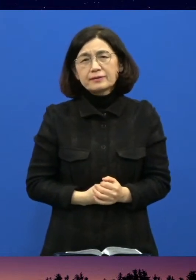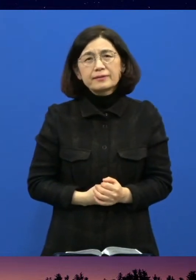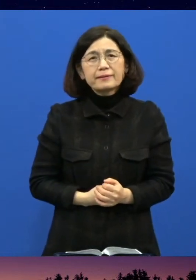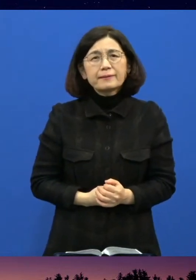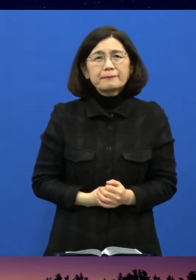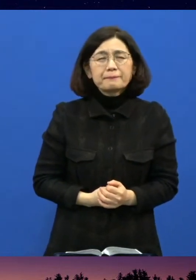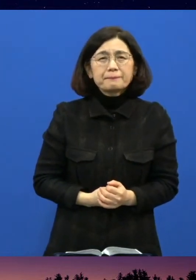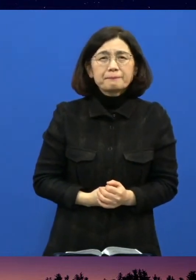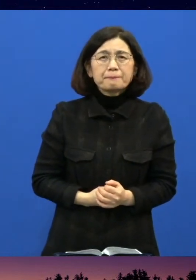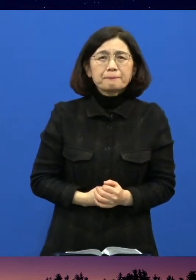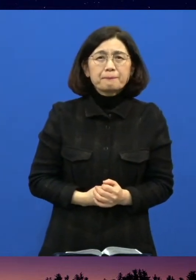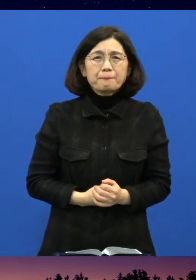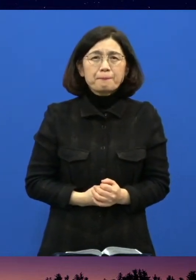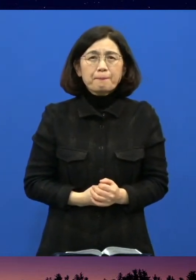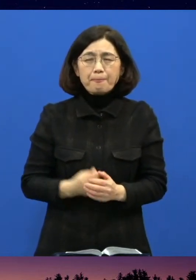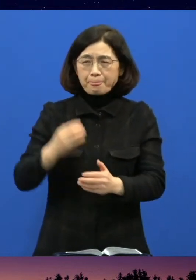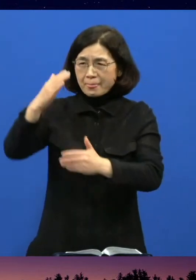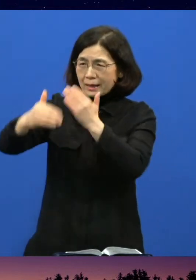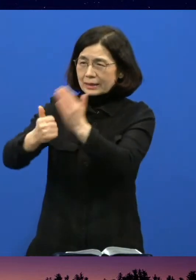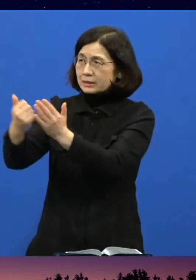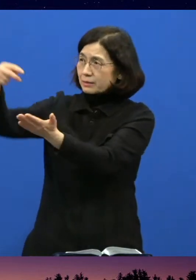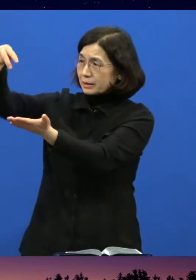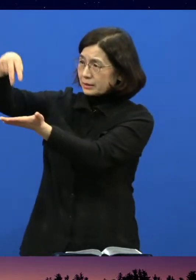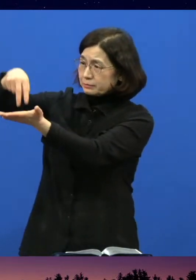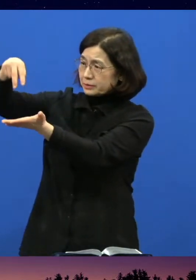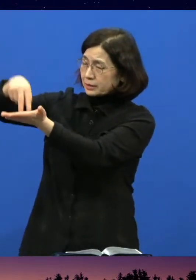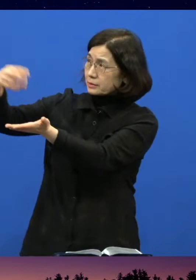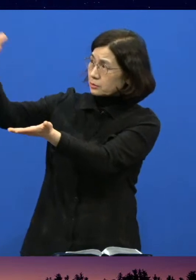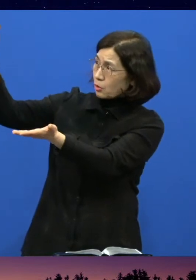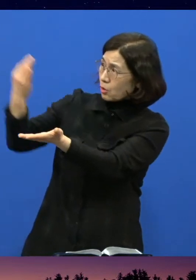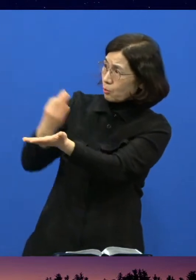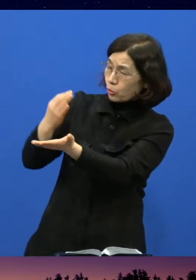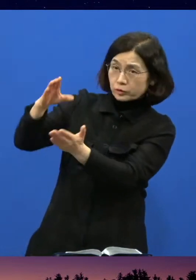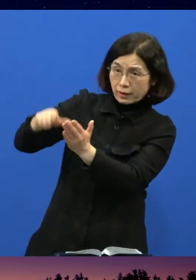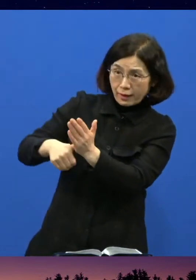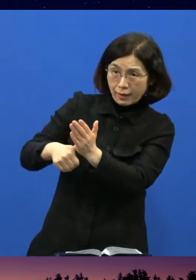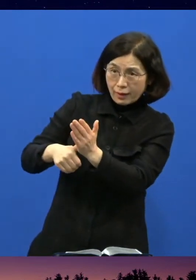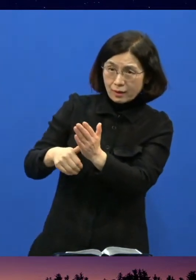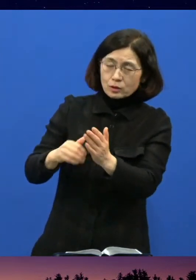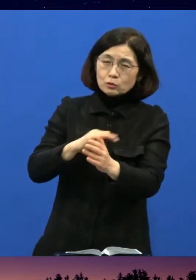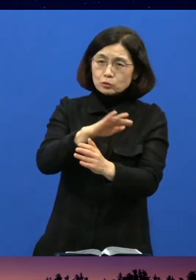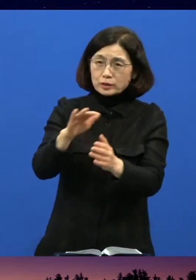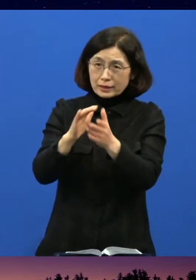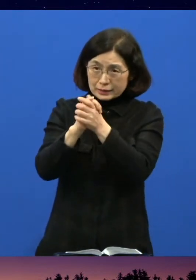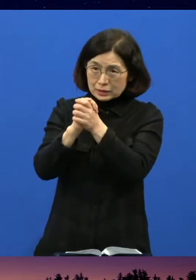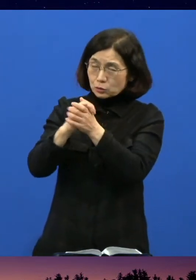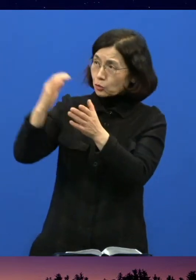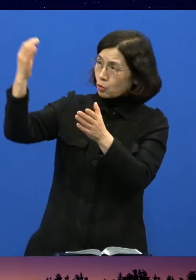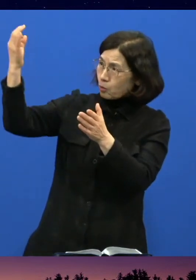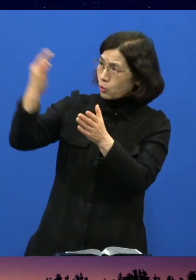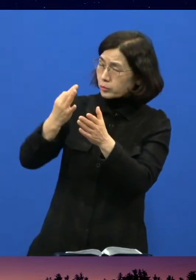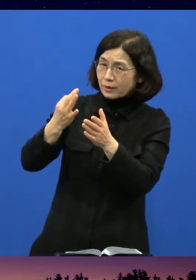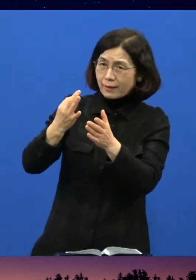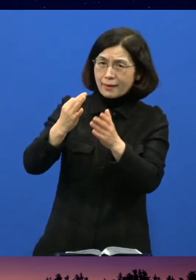자, 하나님의 편에서 생각해 보세요. 하나님의 편에서 우리의 기도를 들으실 때 명료해야 돼요.